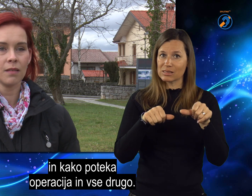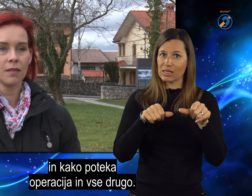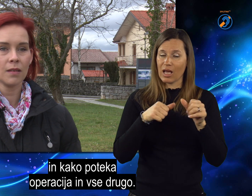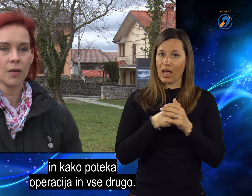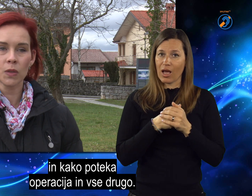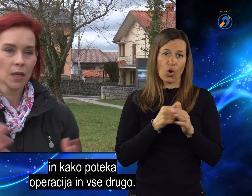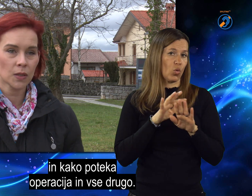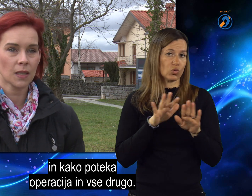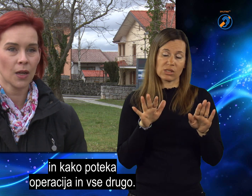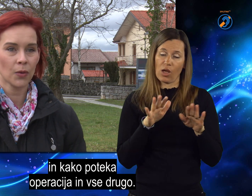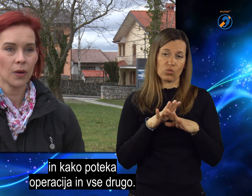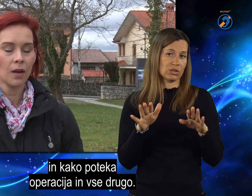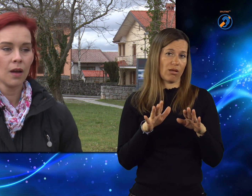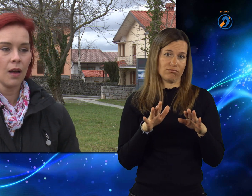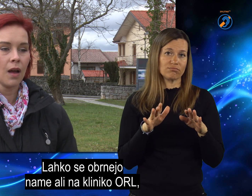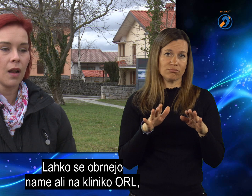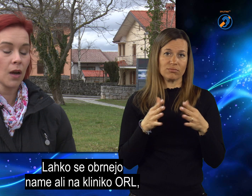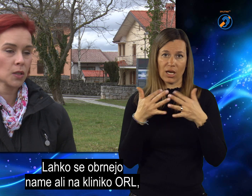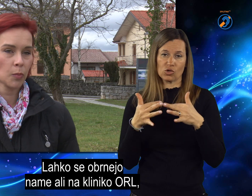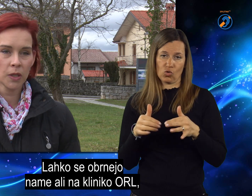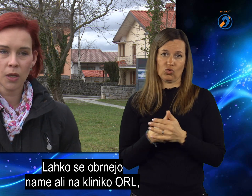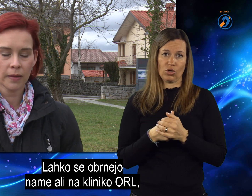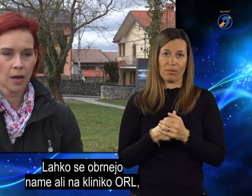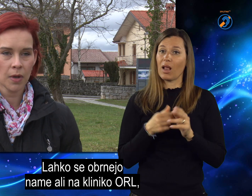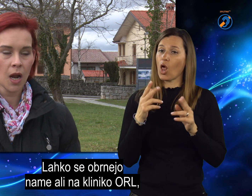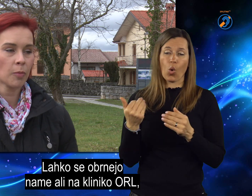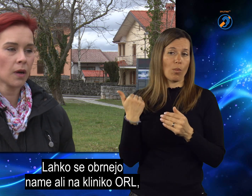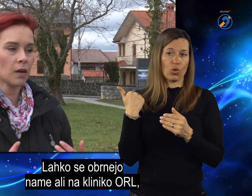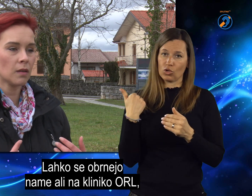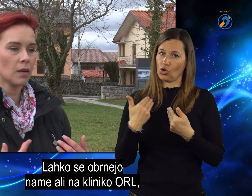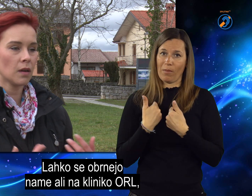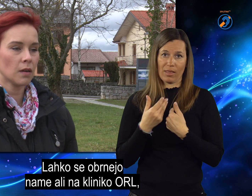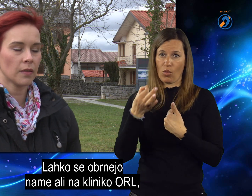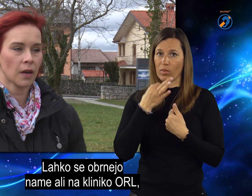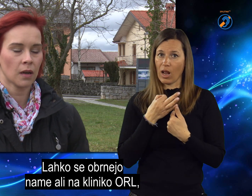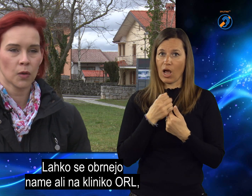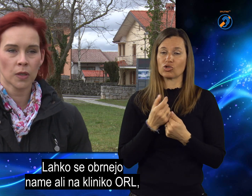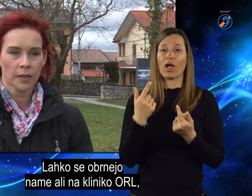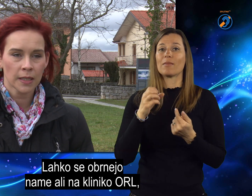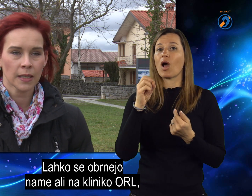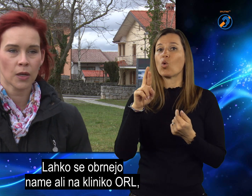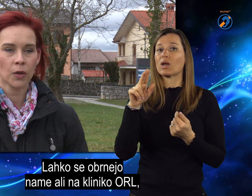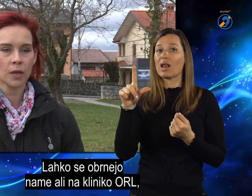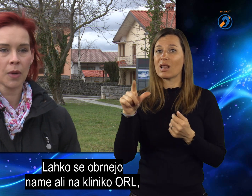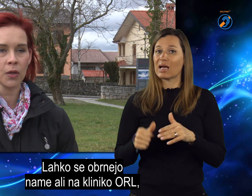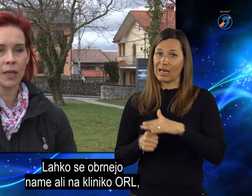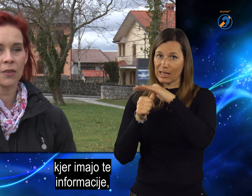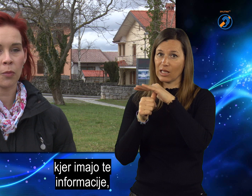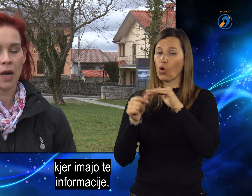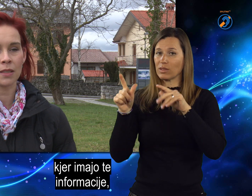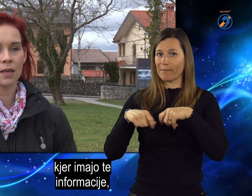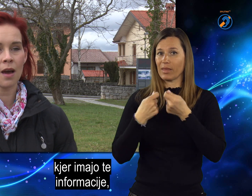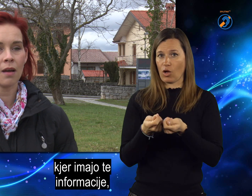operacija, vse ostalo. Lahko se obrnejo name ali pa na uredno kliniko, ki imajo